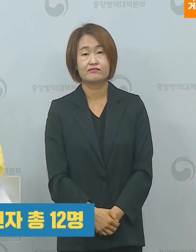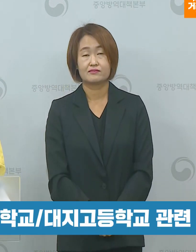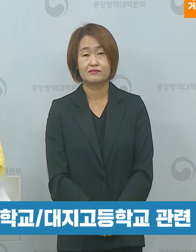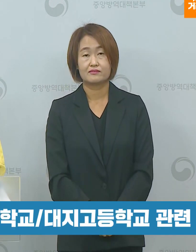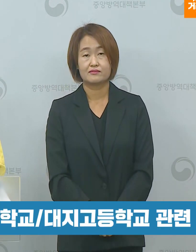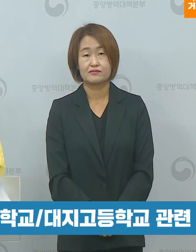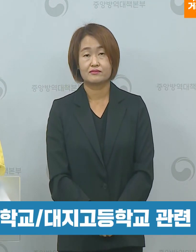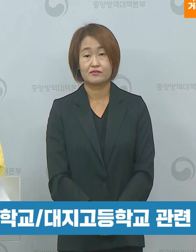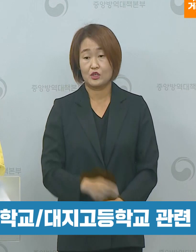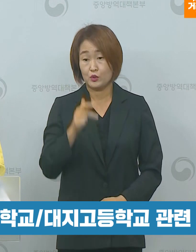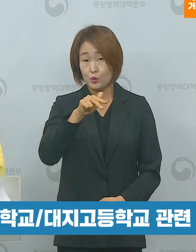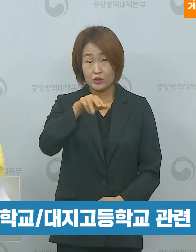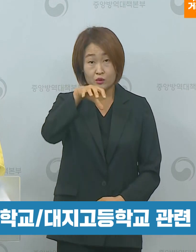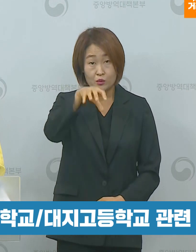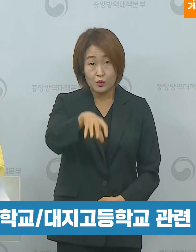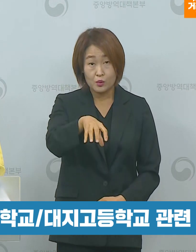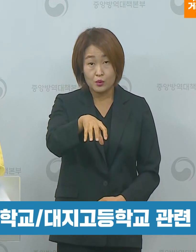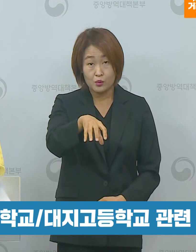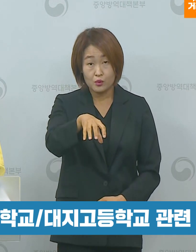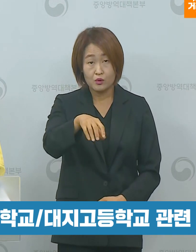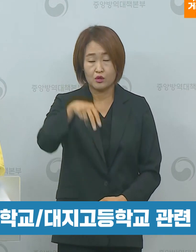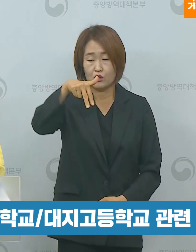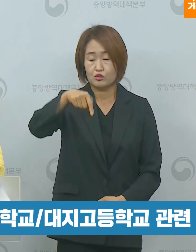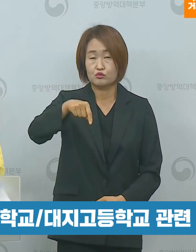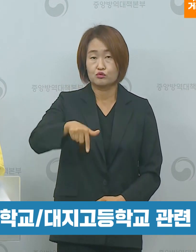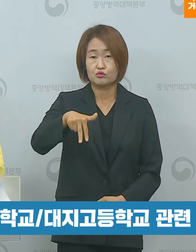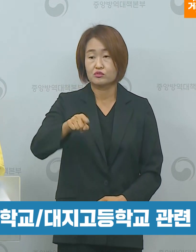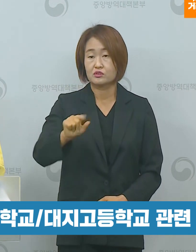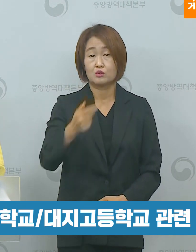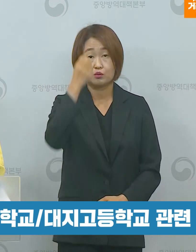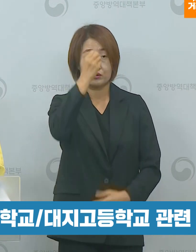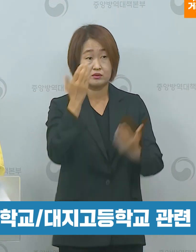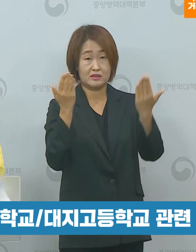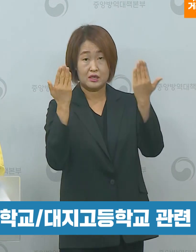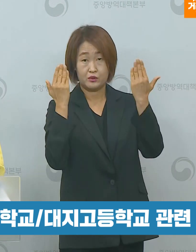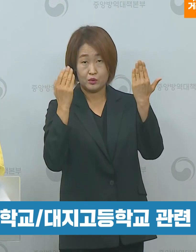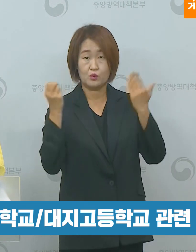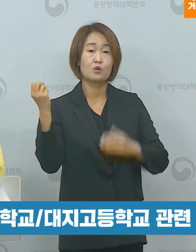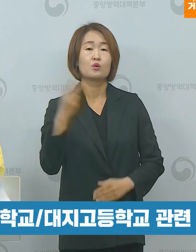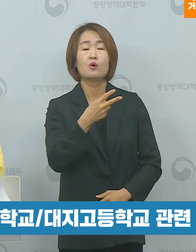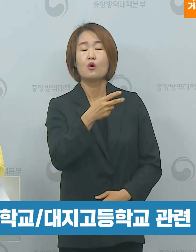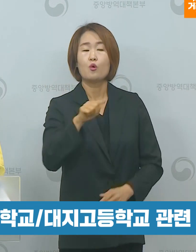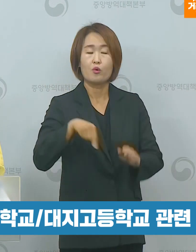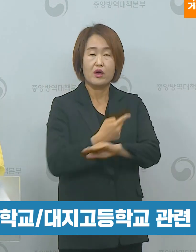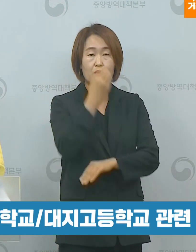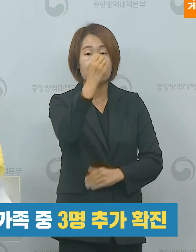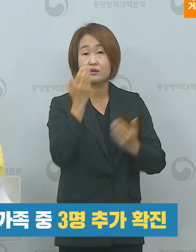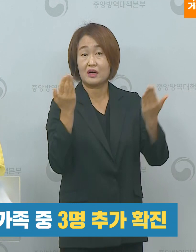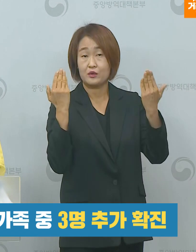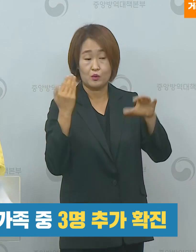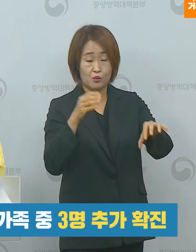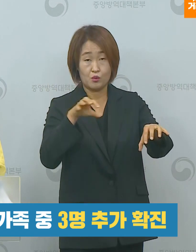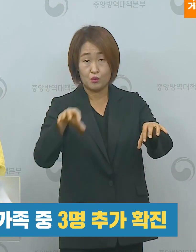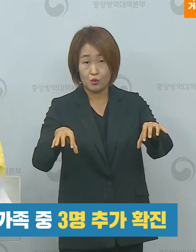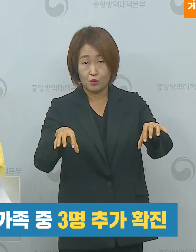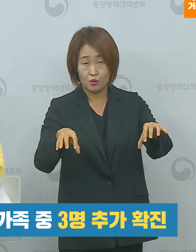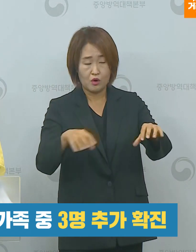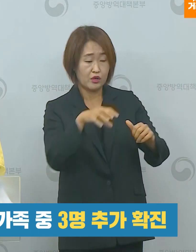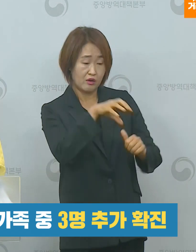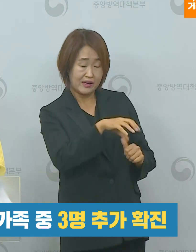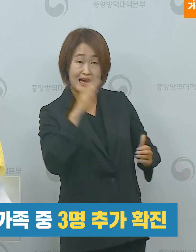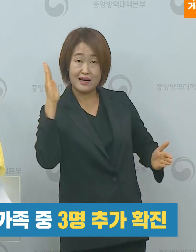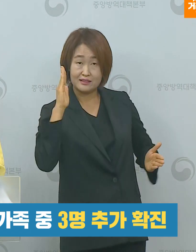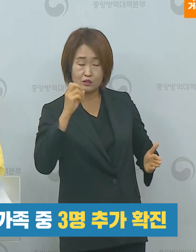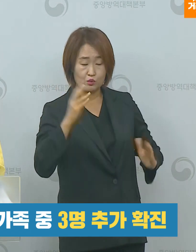발견되었습니다. 용인시에 소재한 죽전고등학교 그리고 대지고등학교와 관련해서 격리 중인 학생